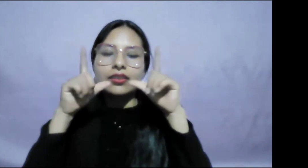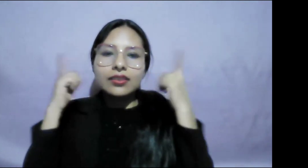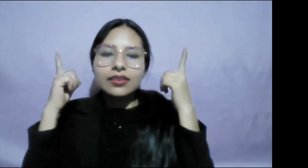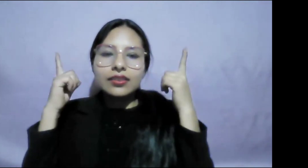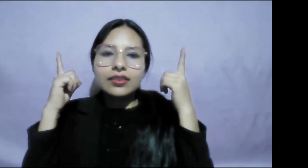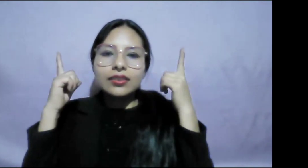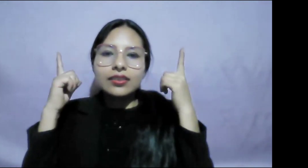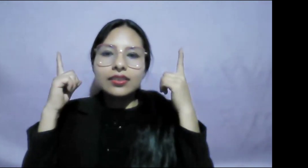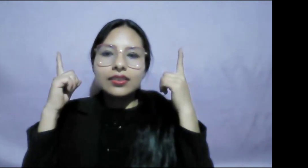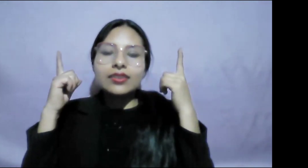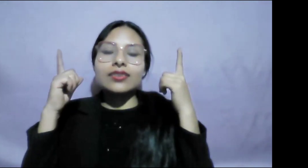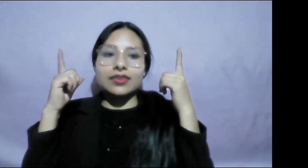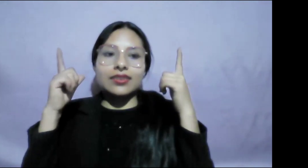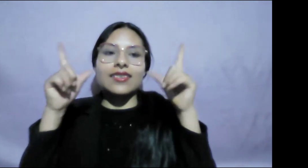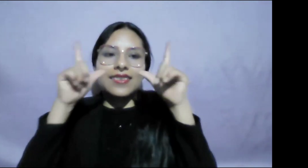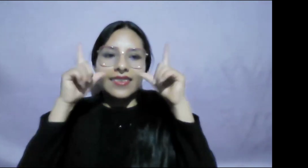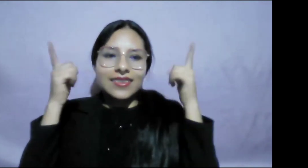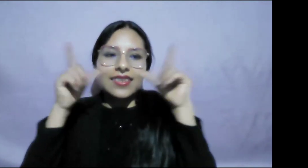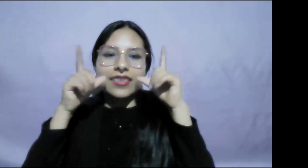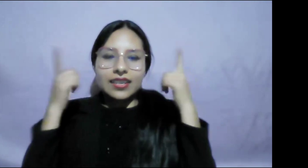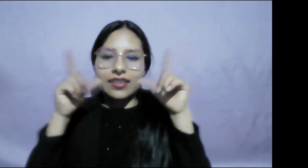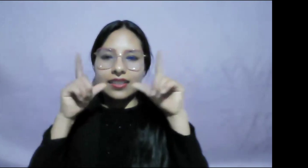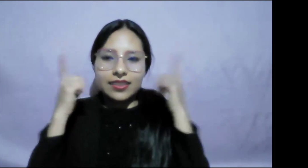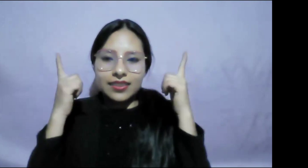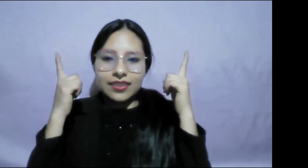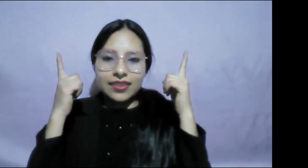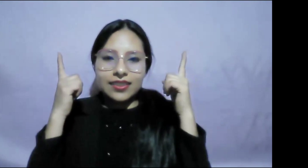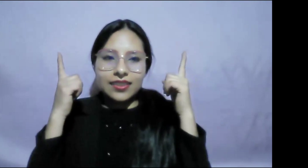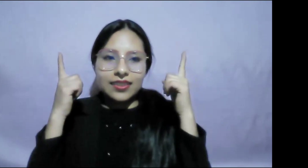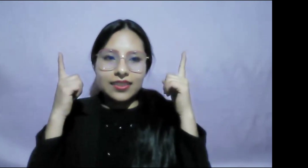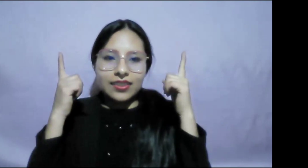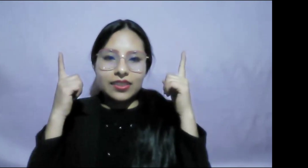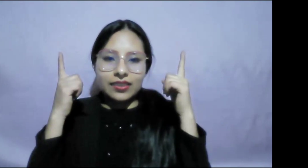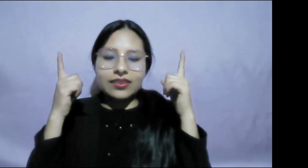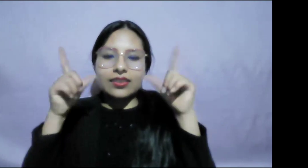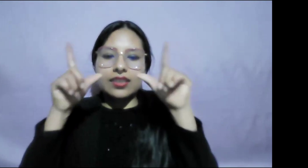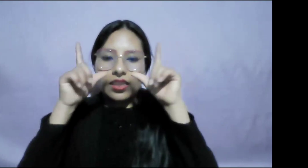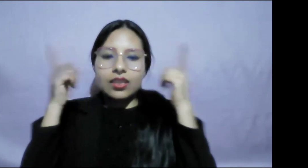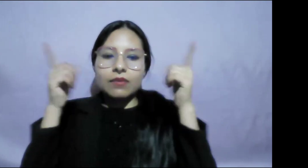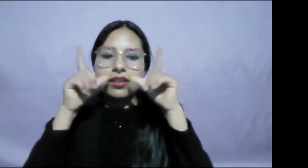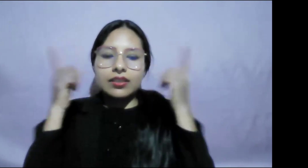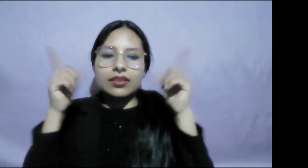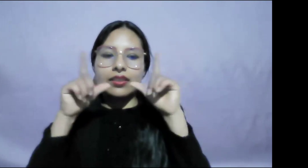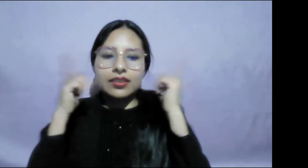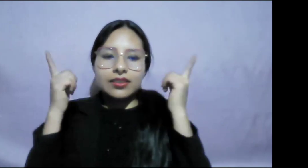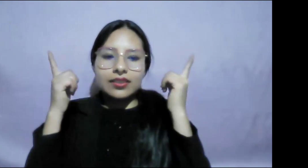este departamento las personas ahí se ponen tintes rojos